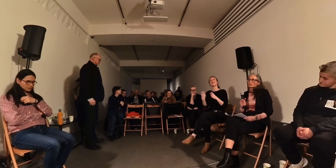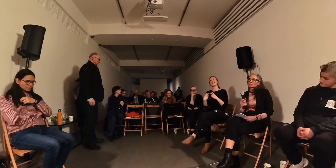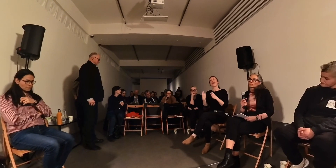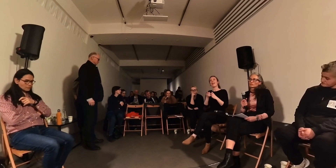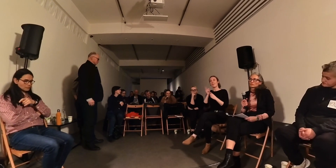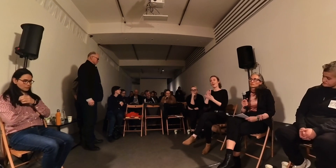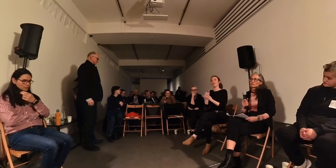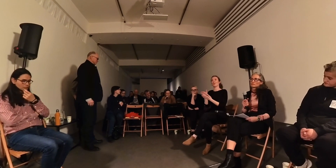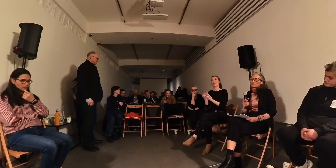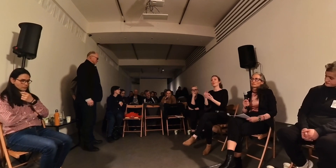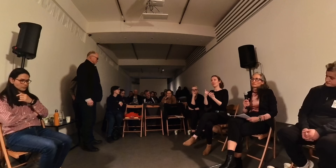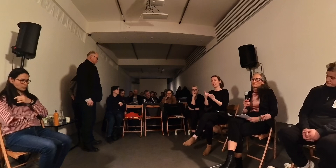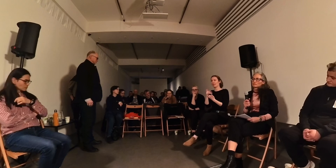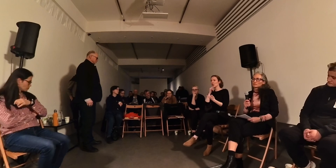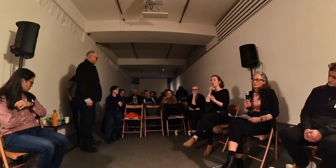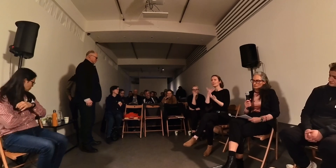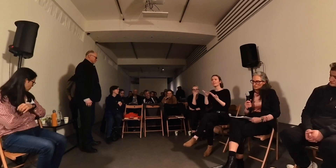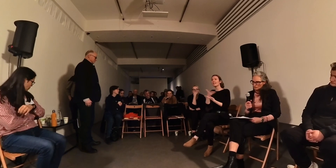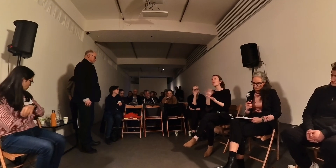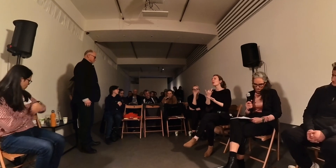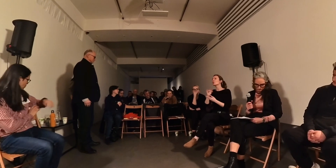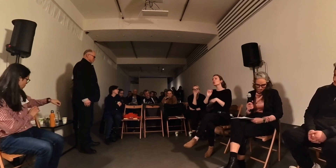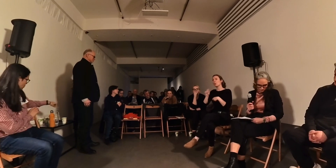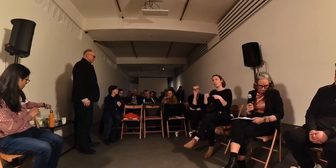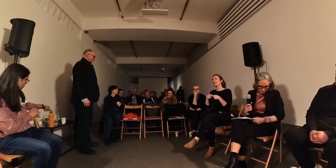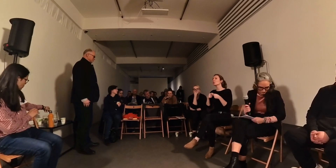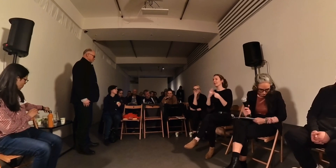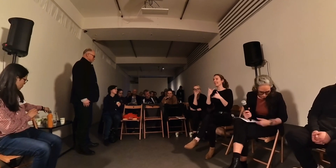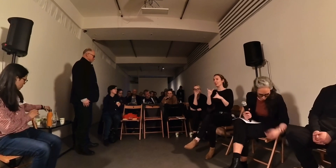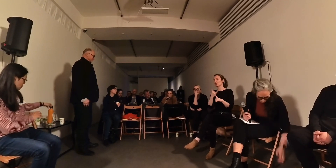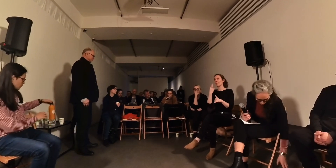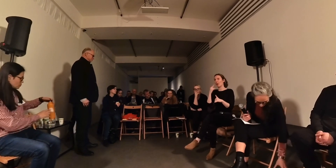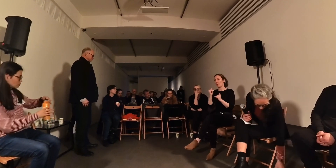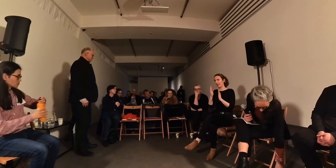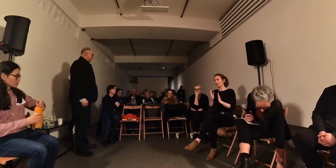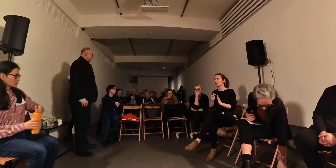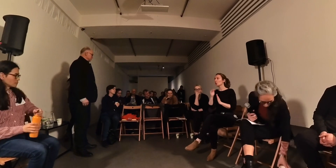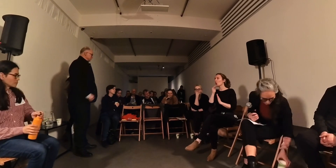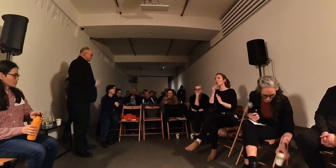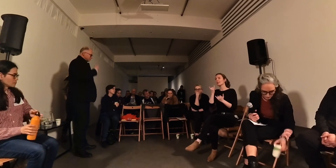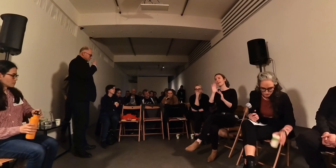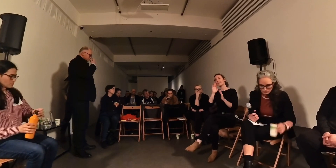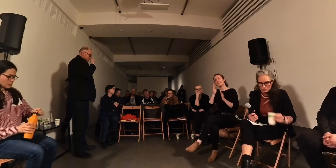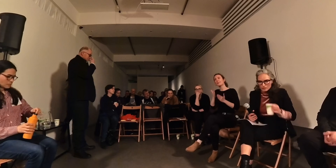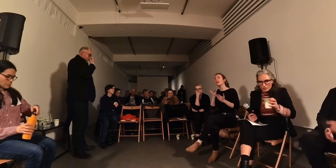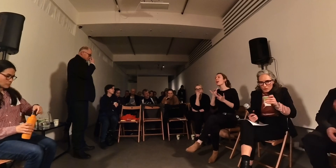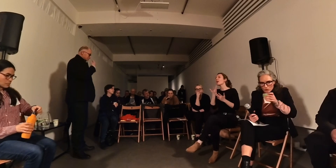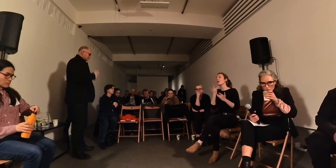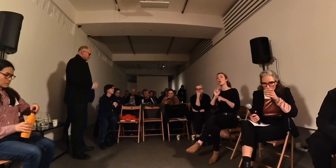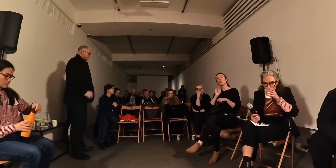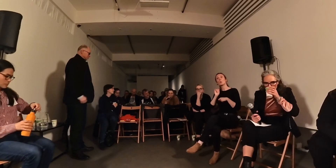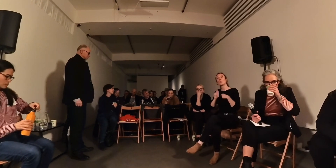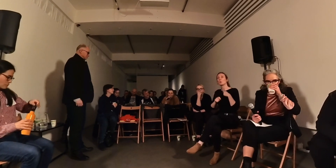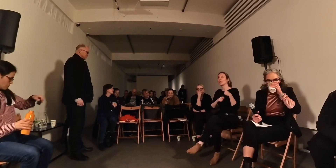řešíme, já s Nikolou pracuji ve společnosti Jindřicha Chalupeckýho a vlastně hodně řešíme to, jakým způsobem se